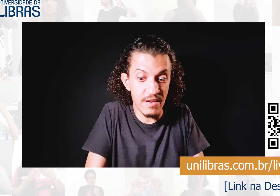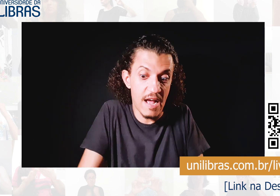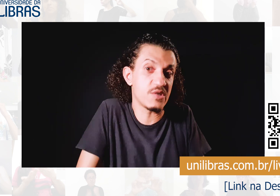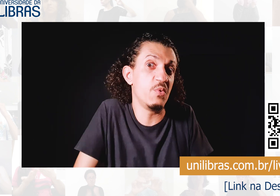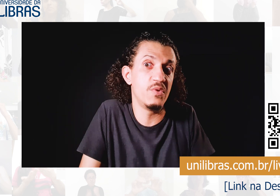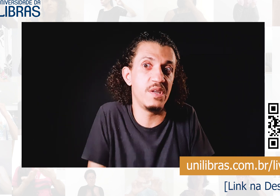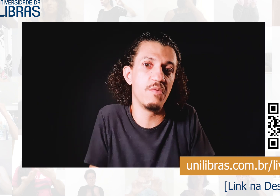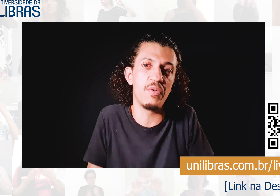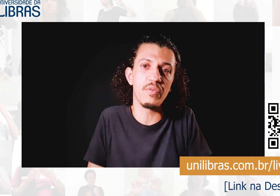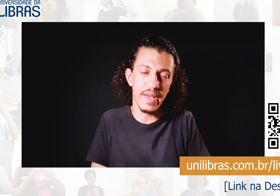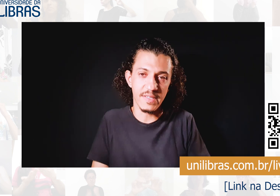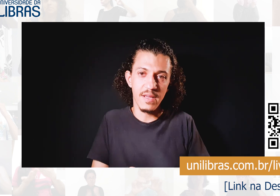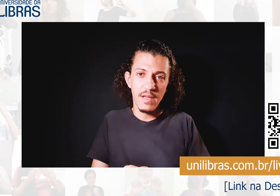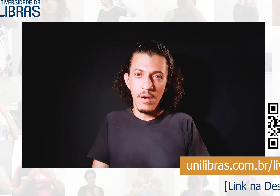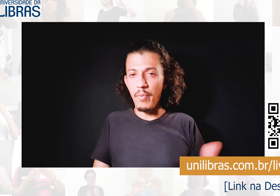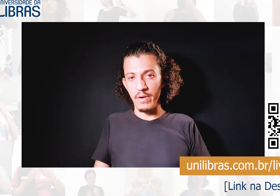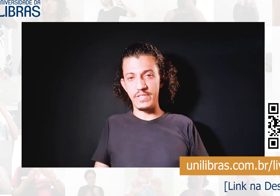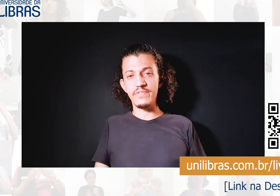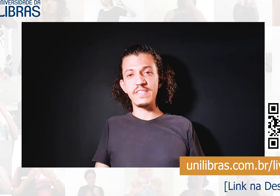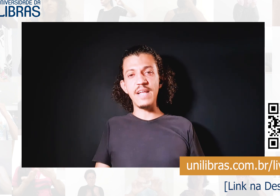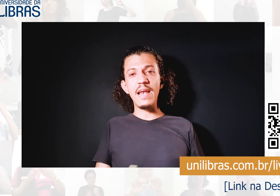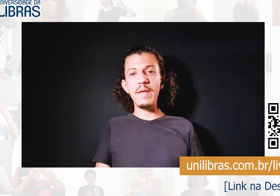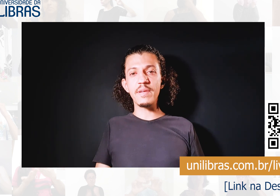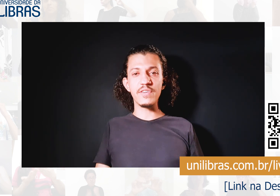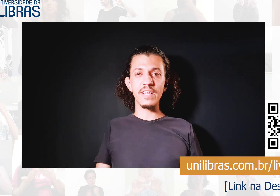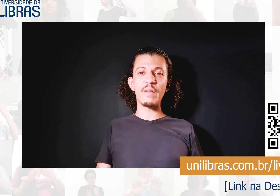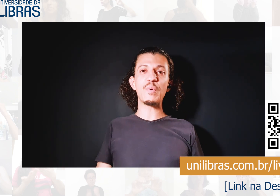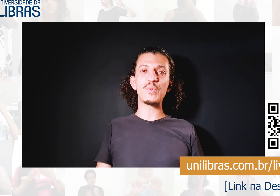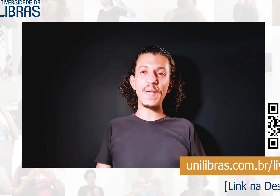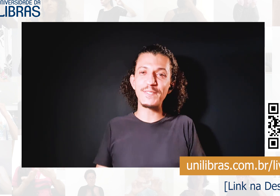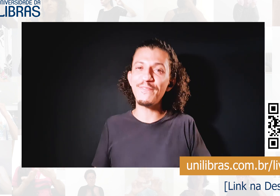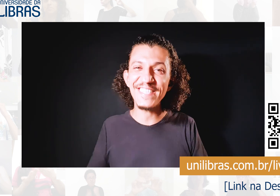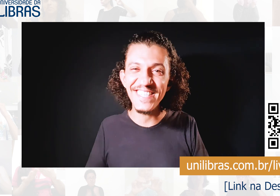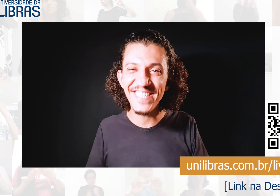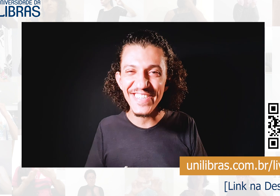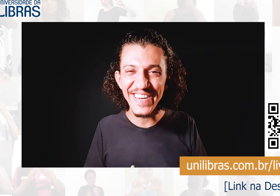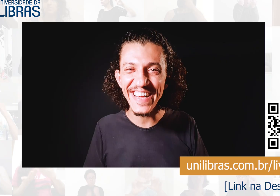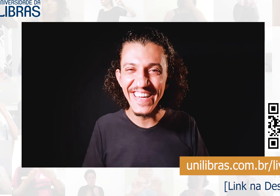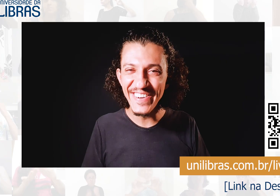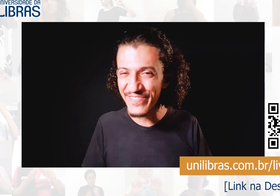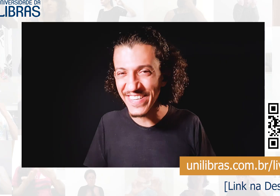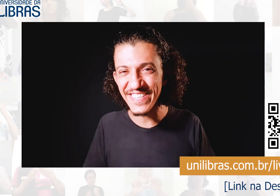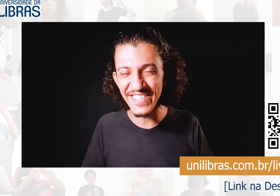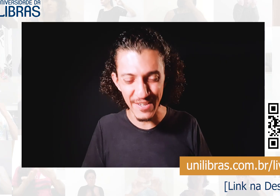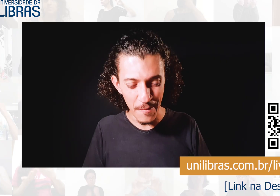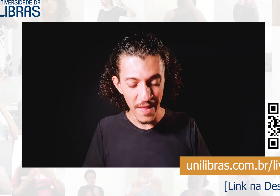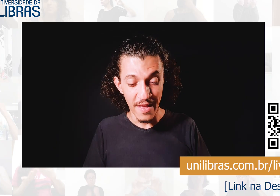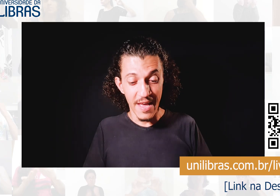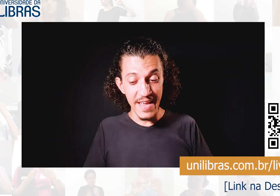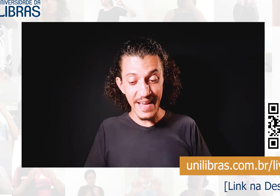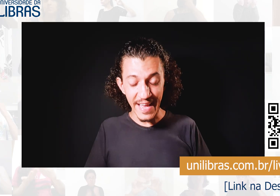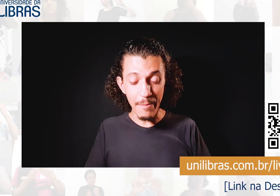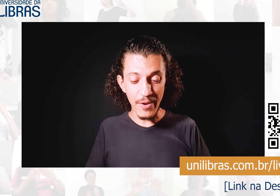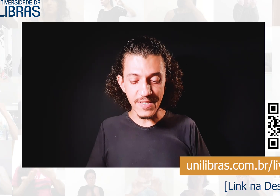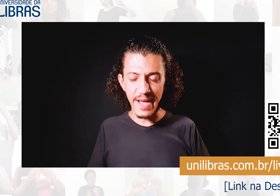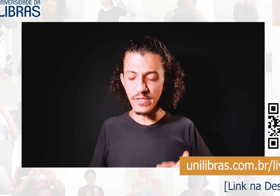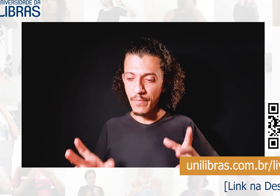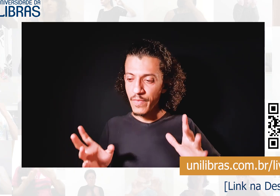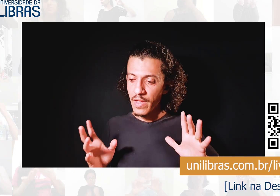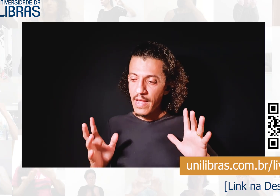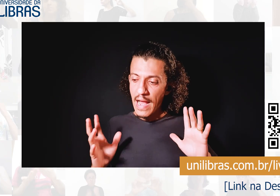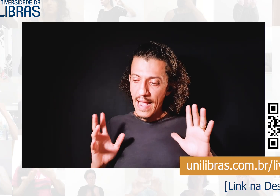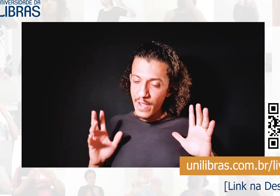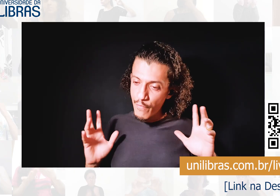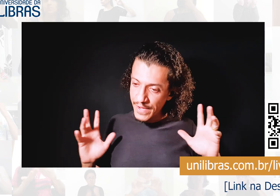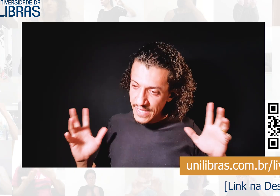ficou fazendo rascunhozinho no português. Pô, a gente vai ensinar Libras, vou escrever em português? Não faz sentido, né? Não faz sentido. E naquele